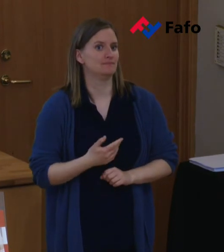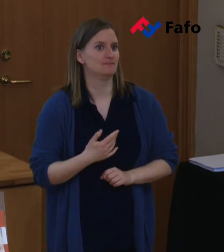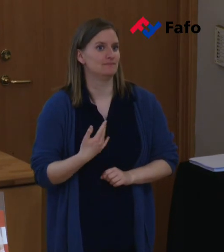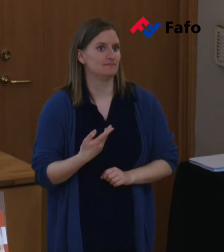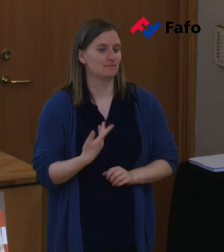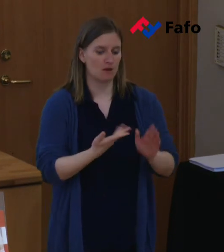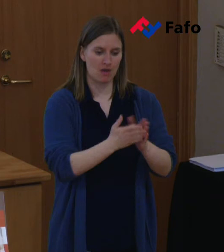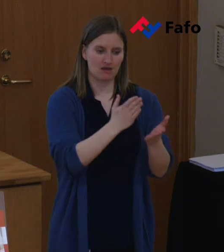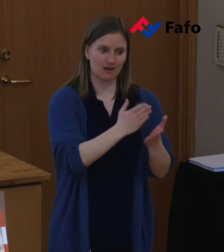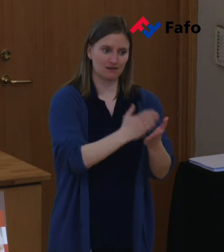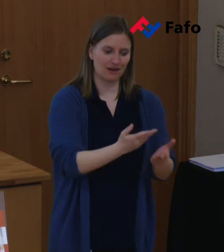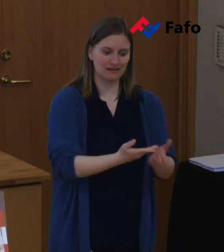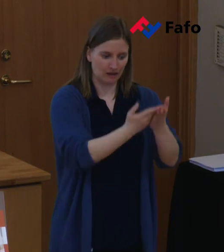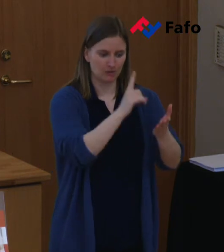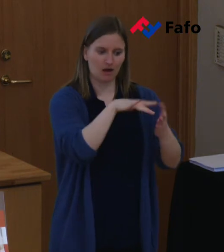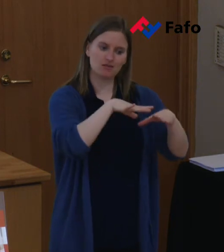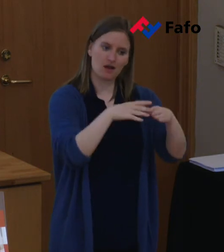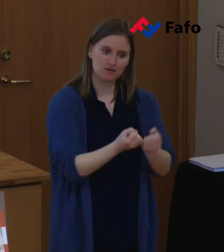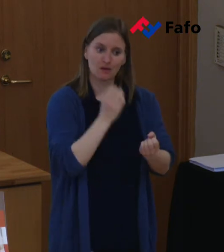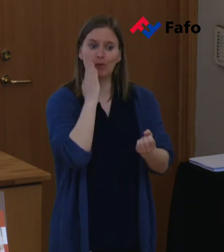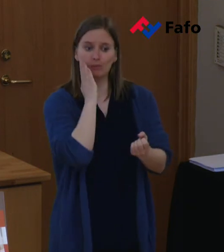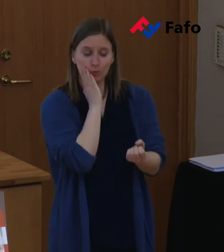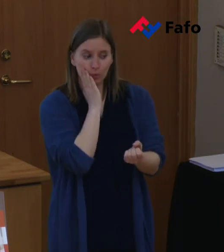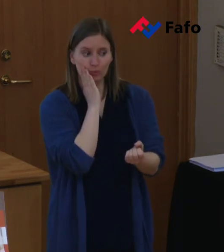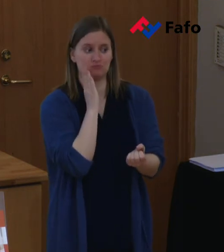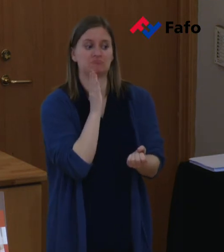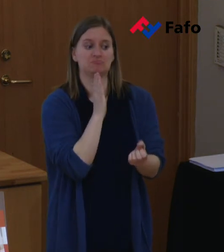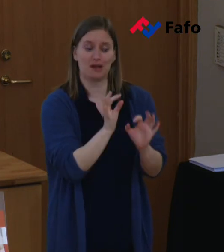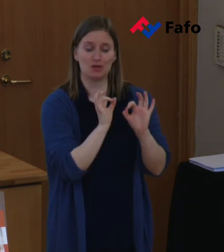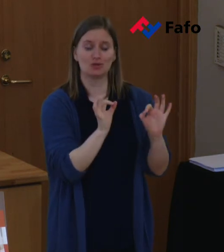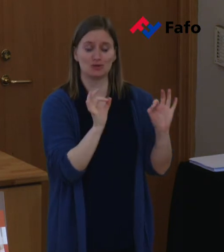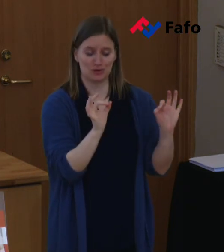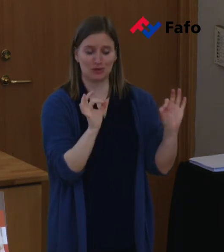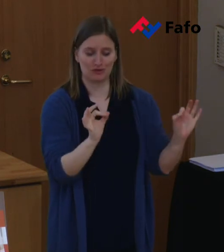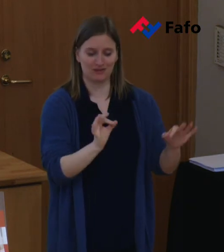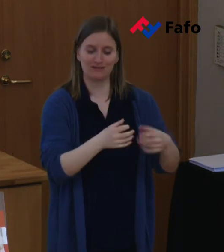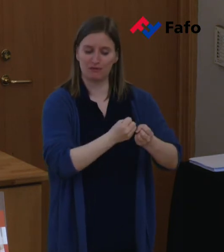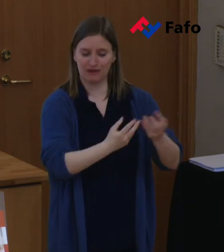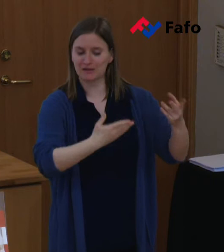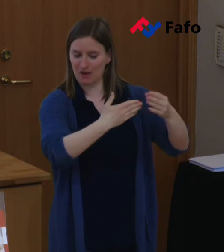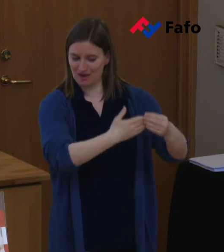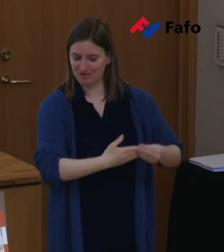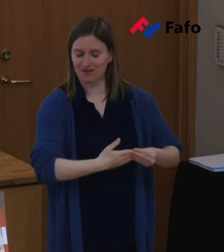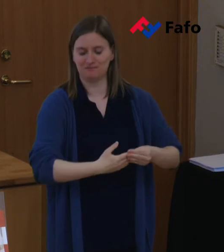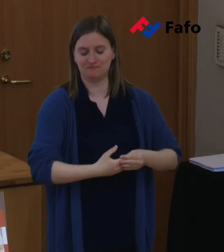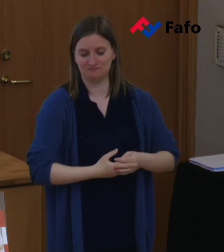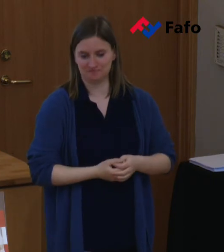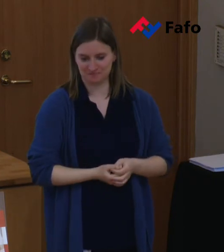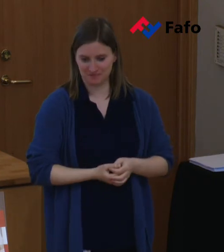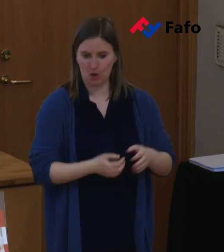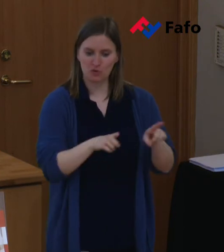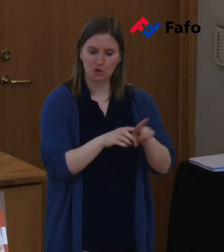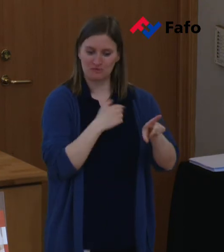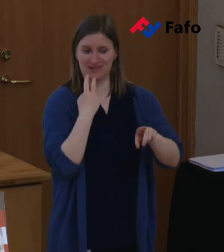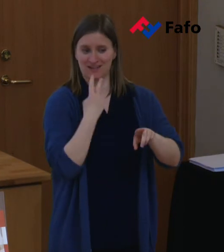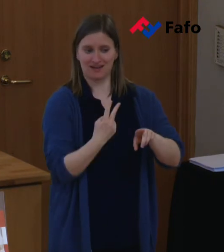med riktig hjelp kan alle bo. Det tydelig flere enige i. Og slik vi ser